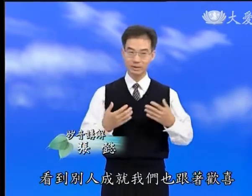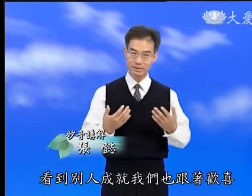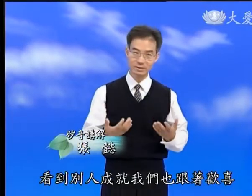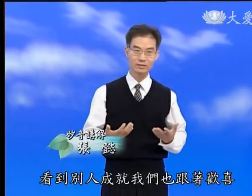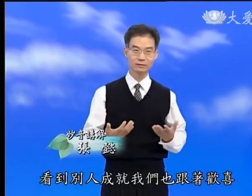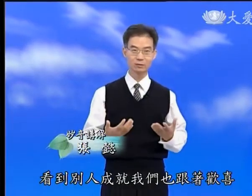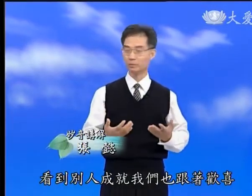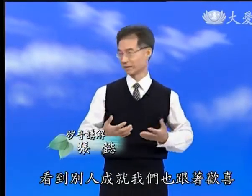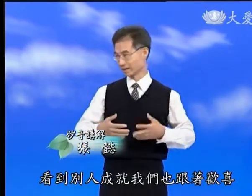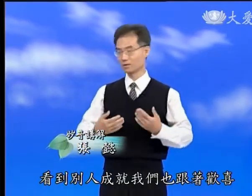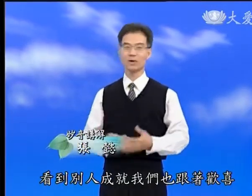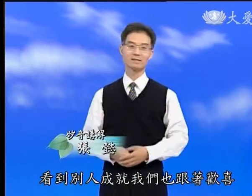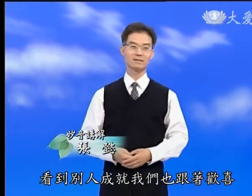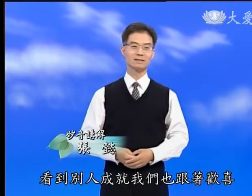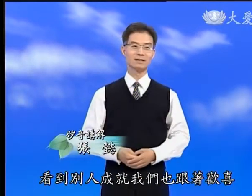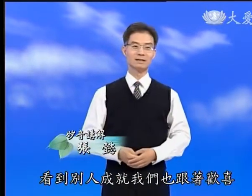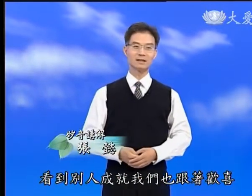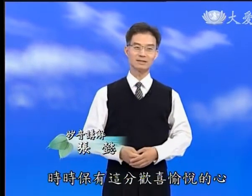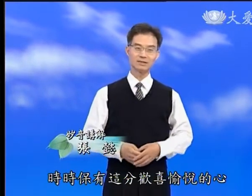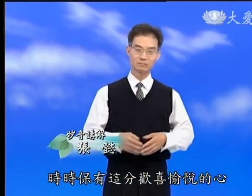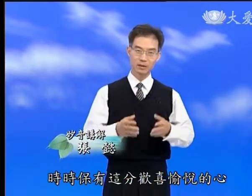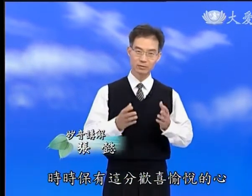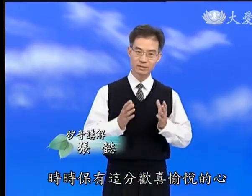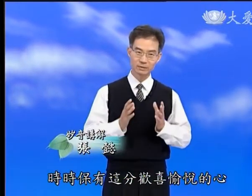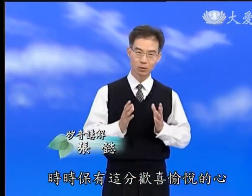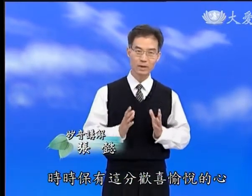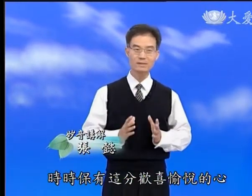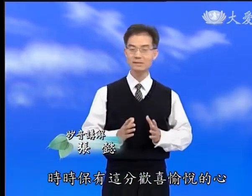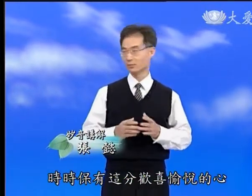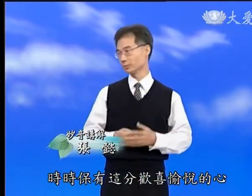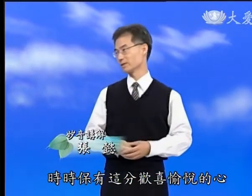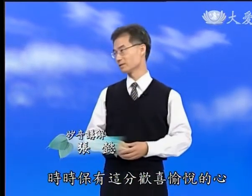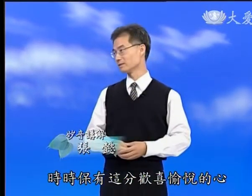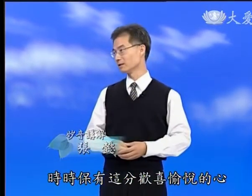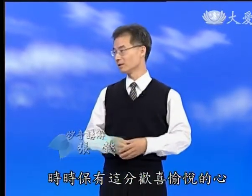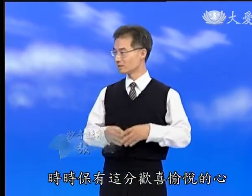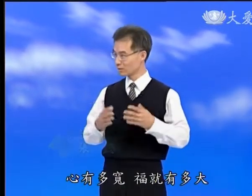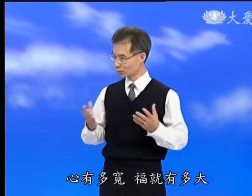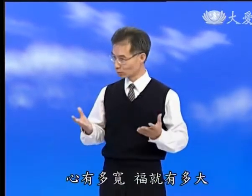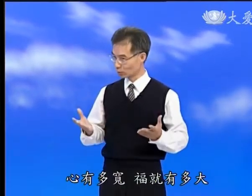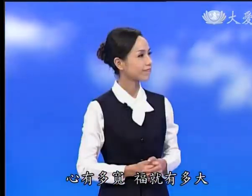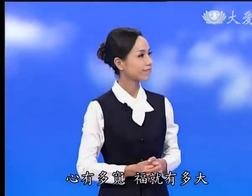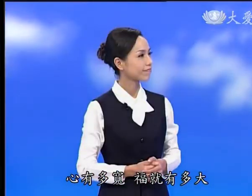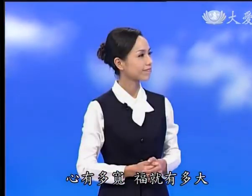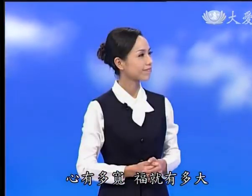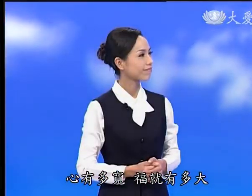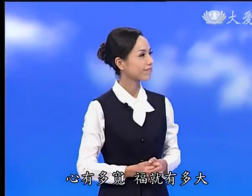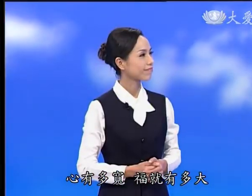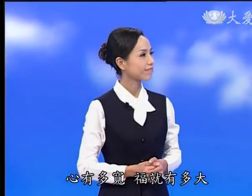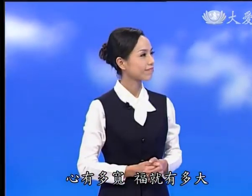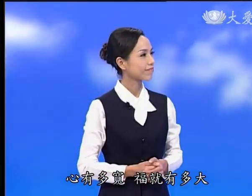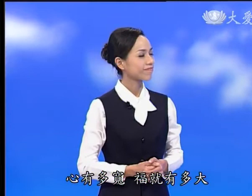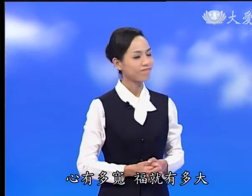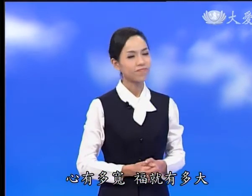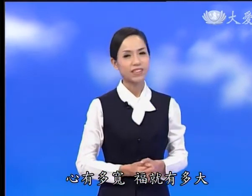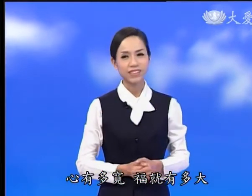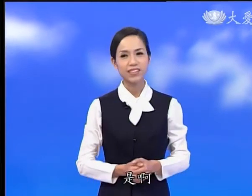别人成就呢，我们也跟着欢喜。那时时保有这份欢喜愉悦的心，心有多宽，福就有多大。 是